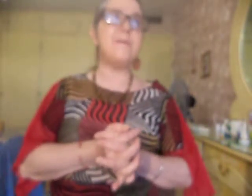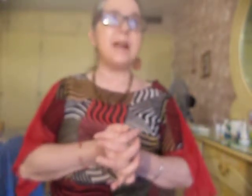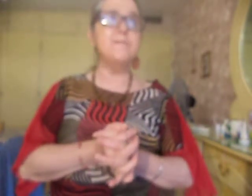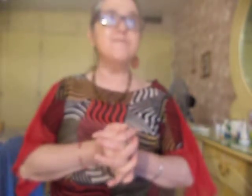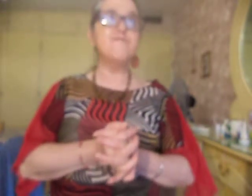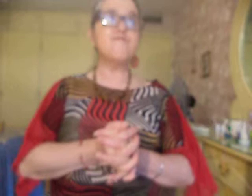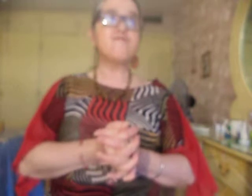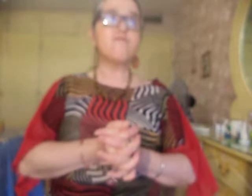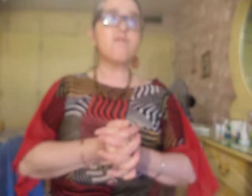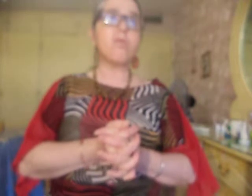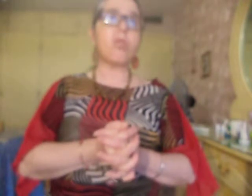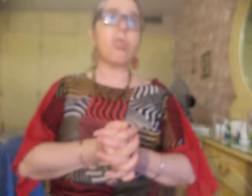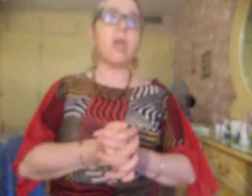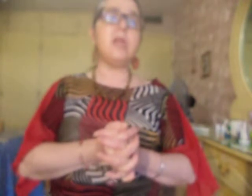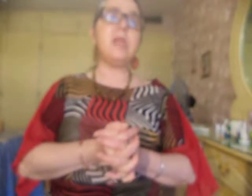fibra